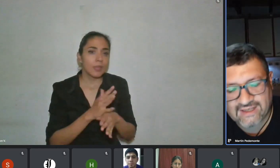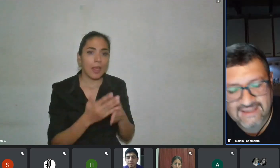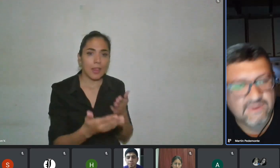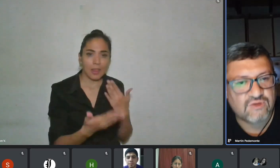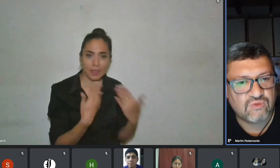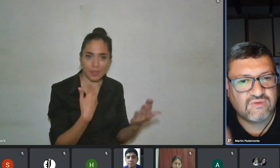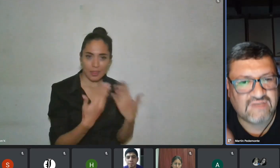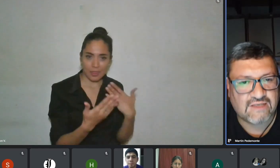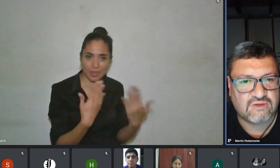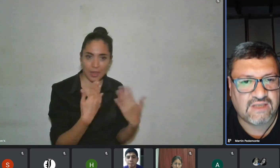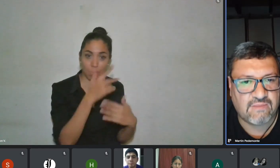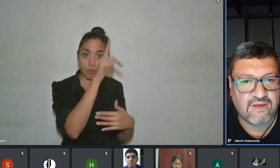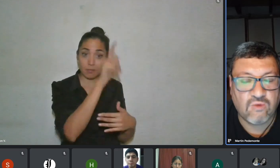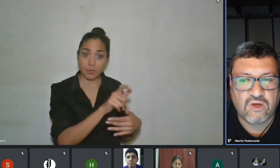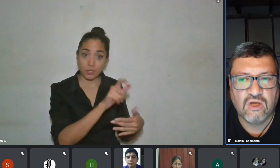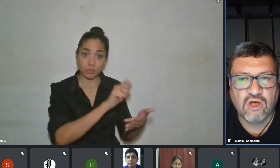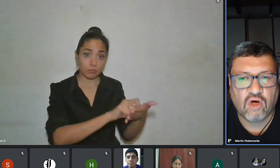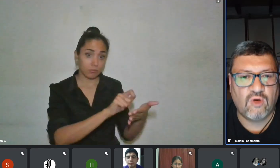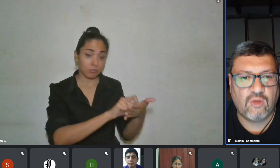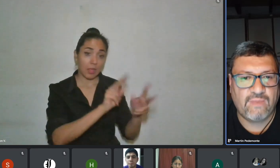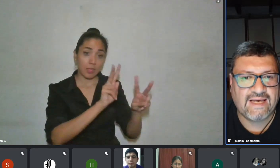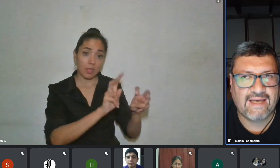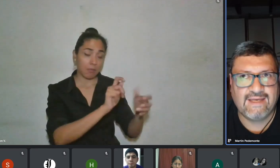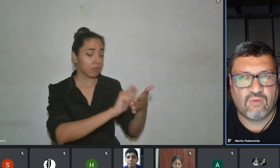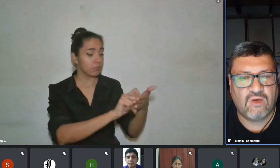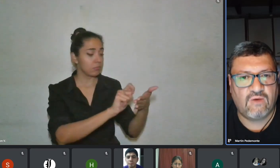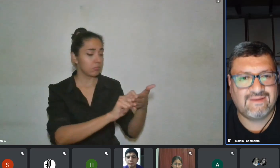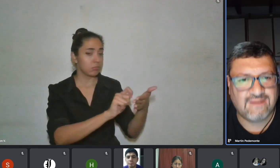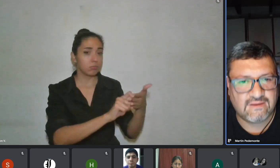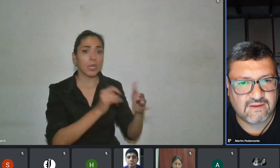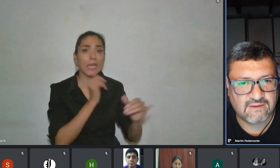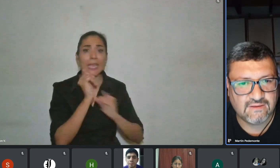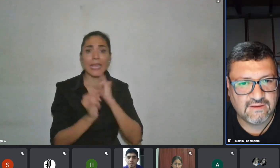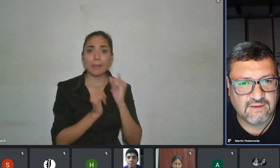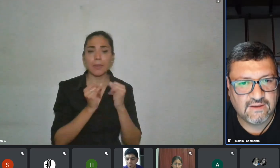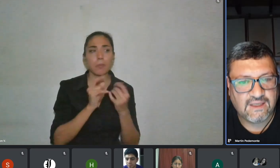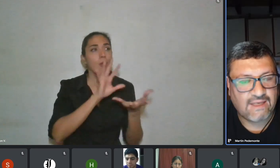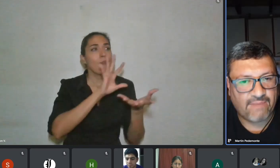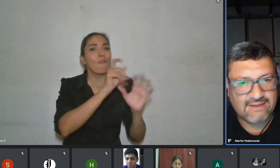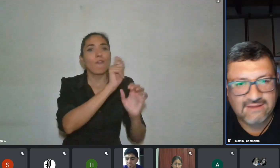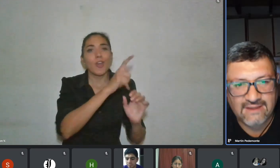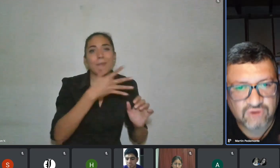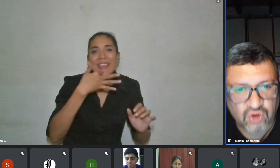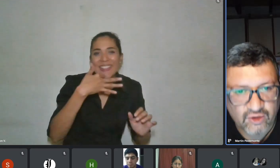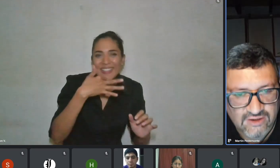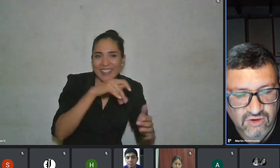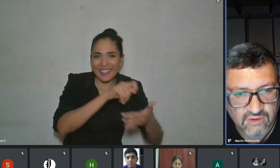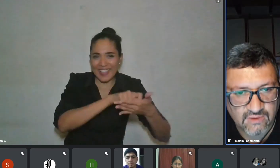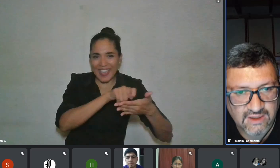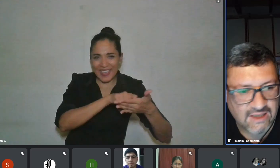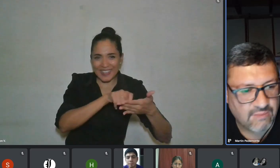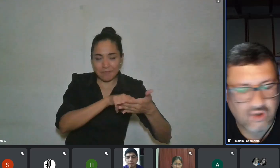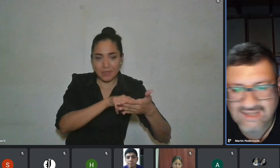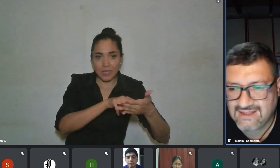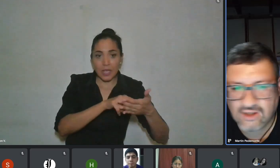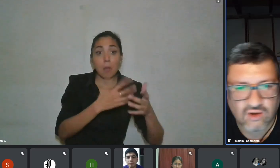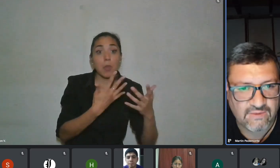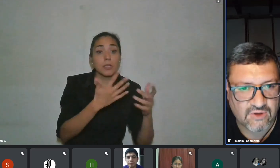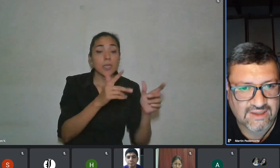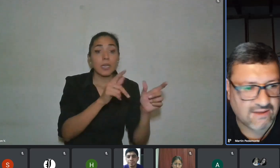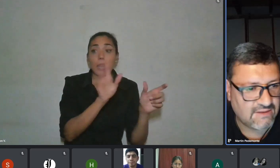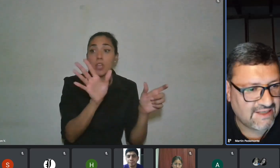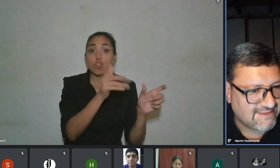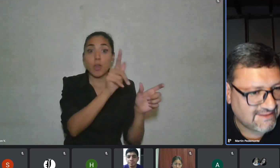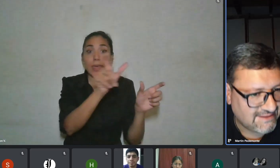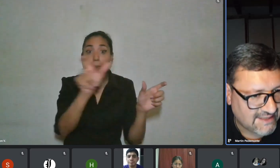puso a escribir sobre un cierto tema. Y bueno, ¿cómo lo explica? Y cómo él lo entiende. Y capaz que tienen todos razón, pero hay 5